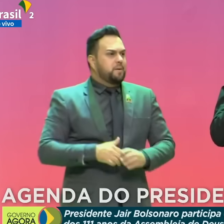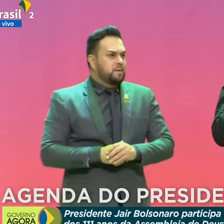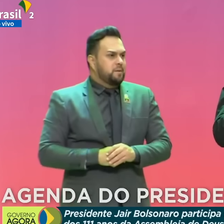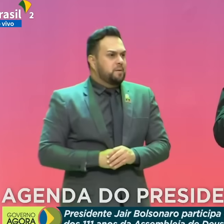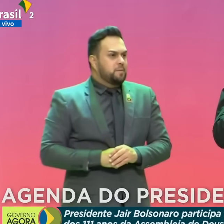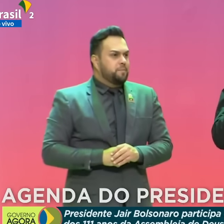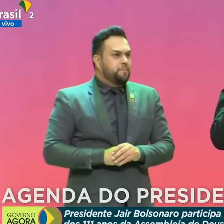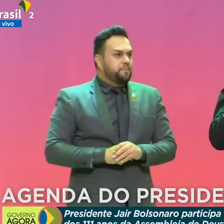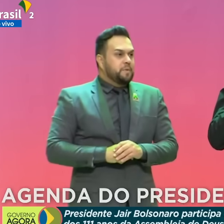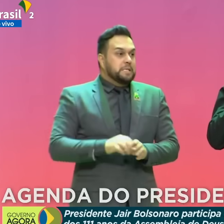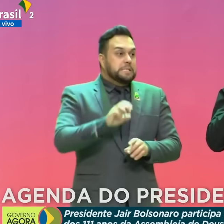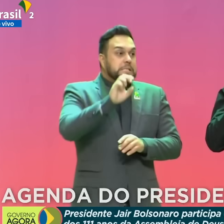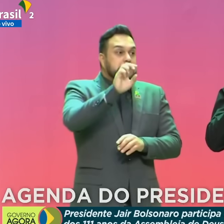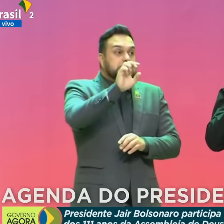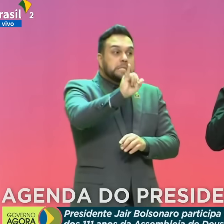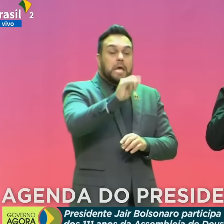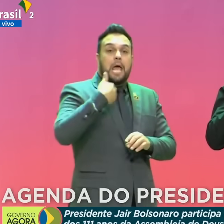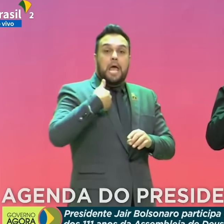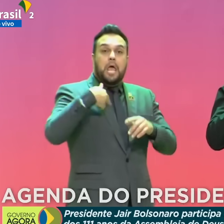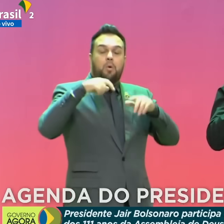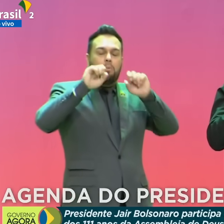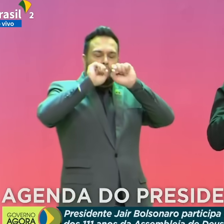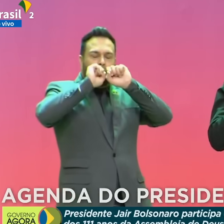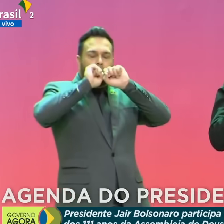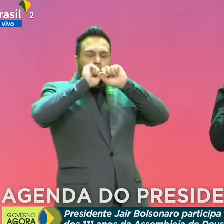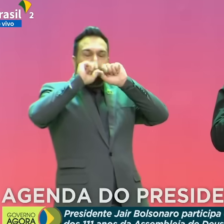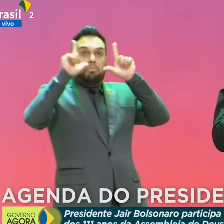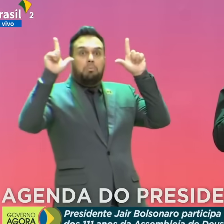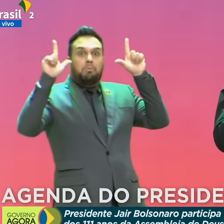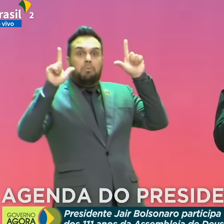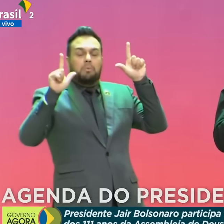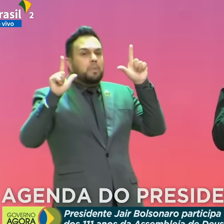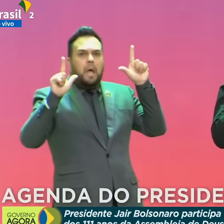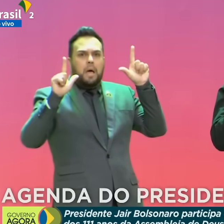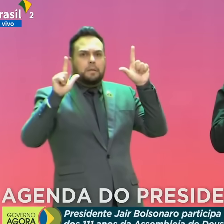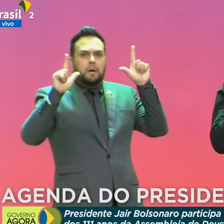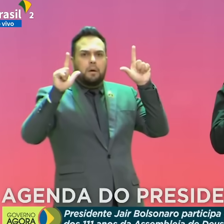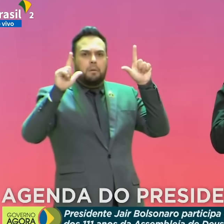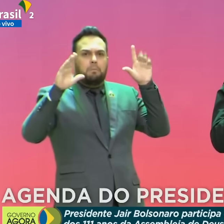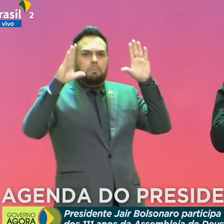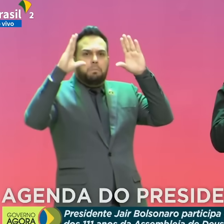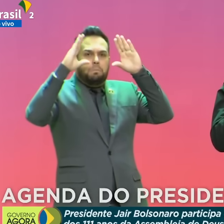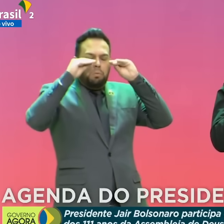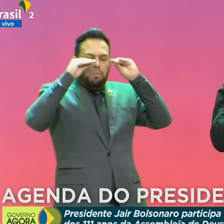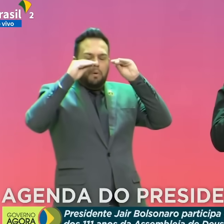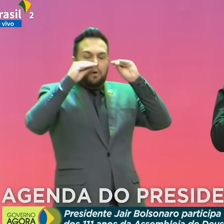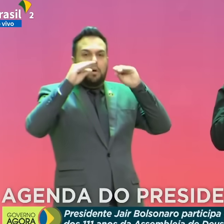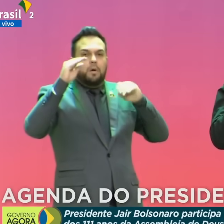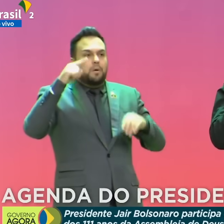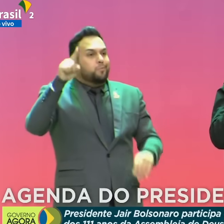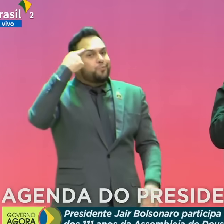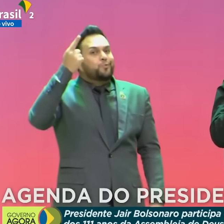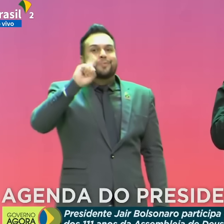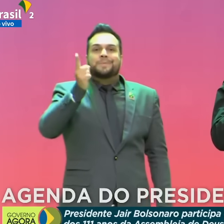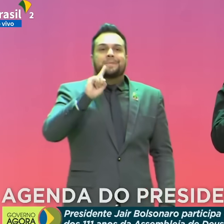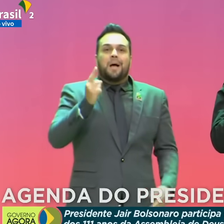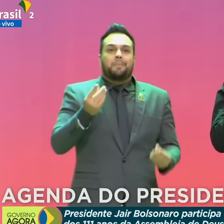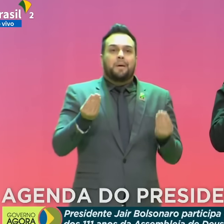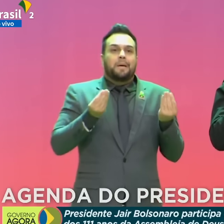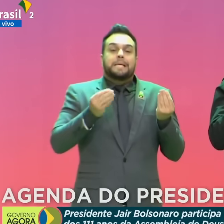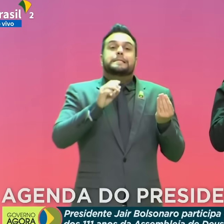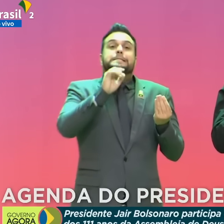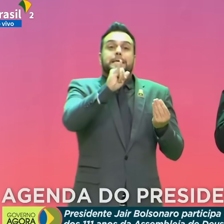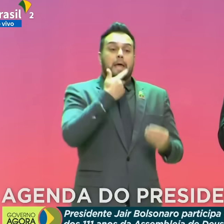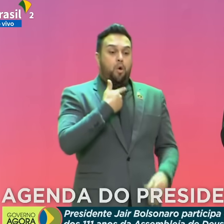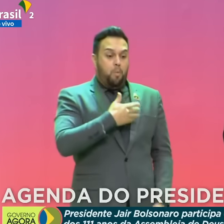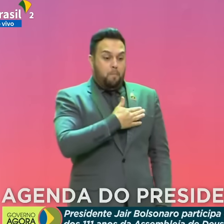não tivesse mais acordado, a gente não sabe, né? para onde é que